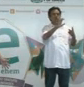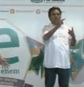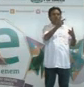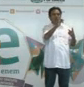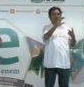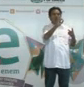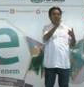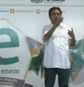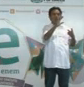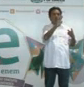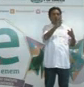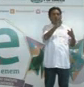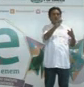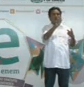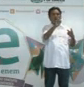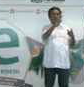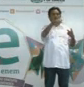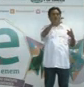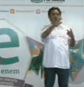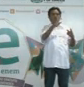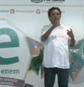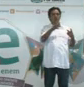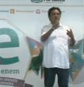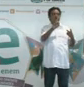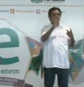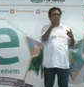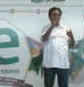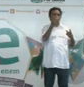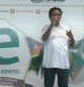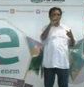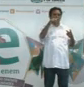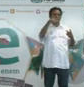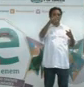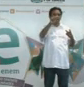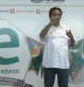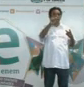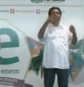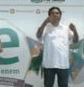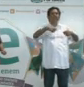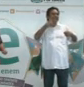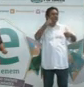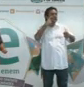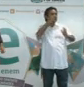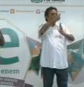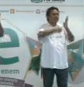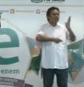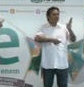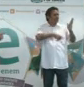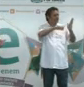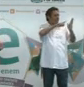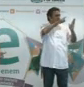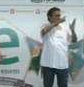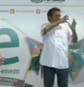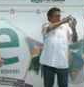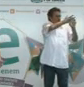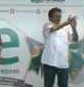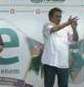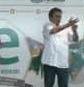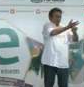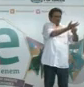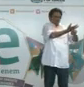exílio. Então, cara, fazer a redação, por exemplo, é tomar pé de tudo isso, das aulas que tem aqui